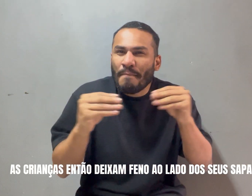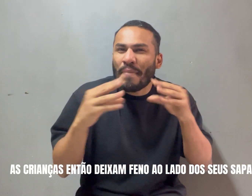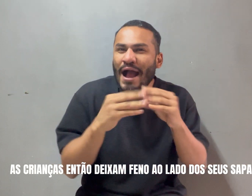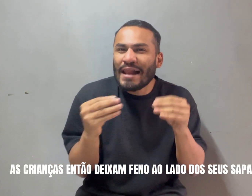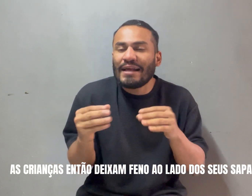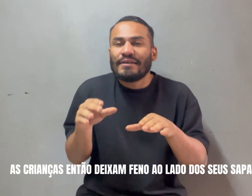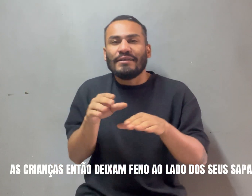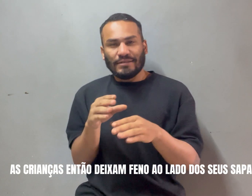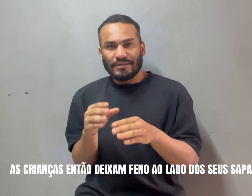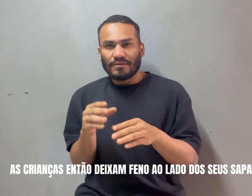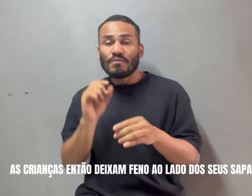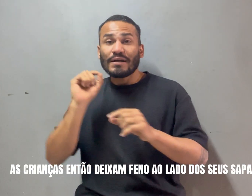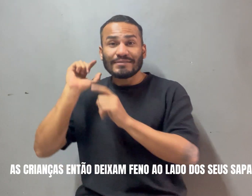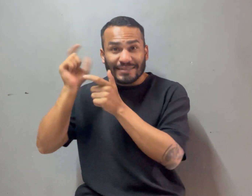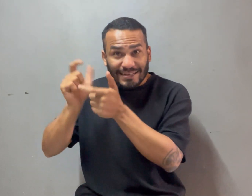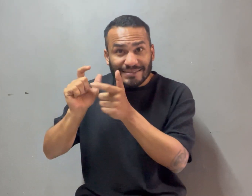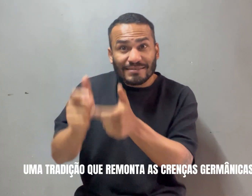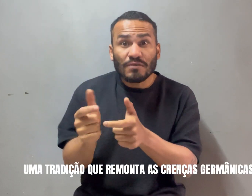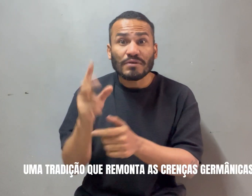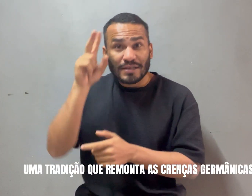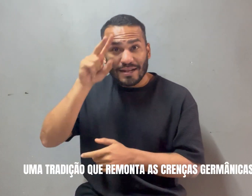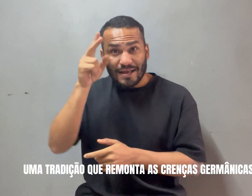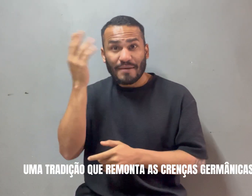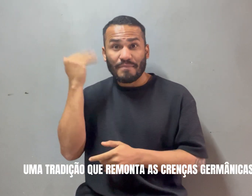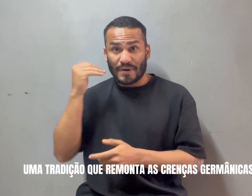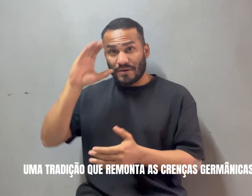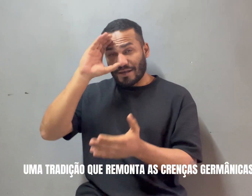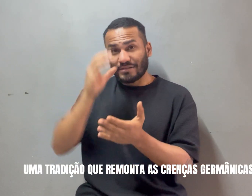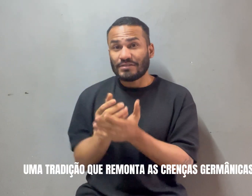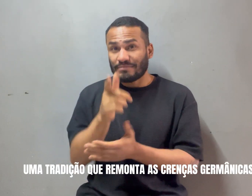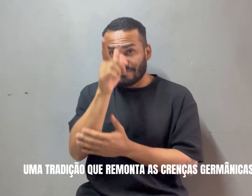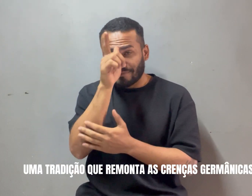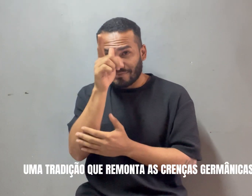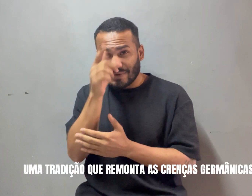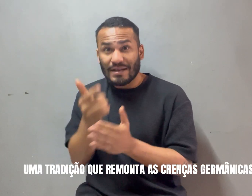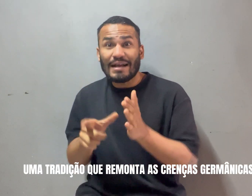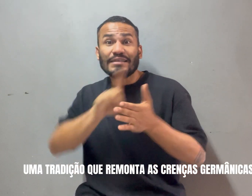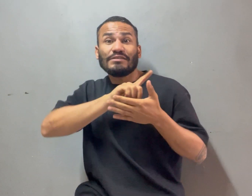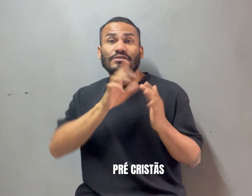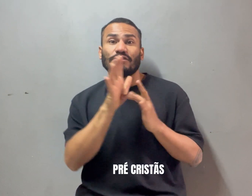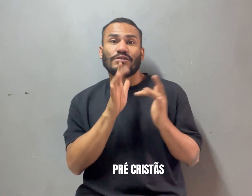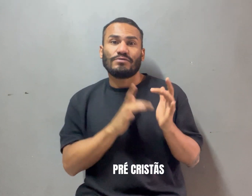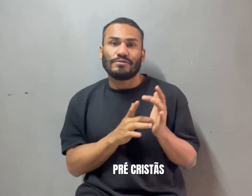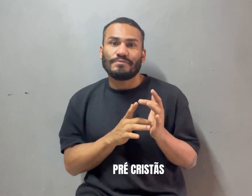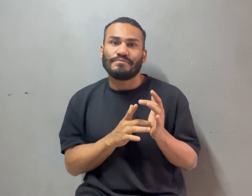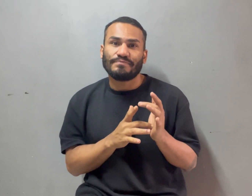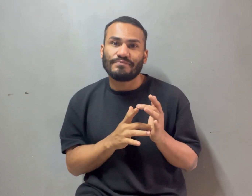ao lado dos seus sapatos, uma tradição que remonta às crenças germânicas pré-cristãs.